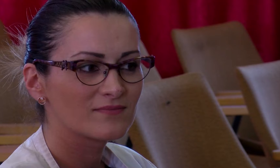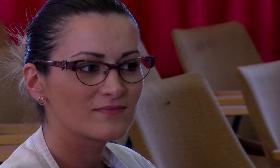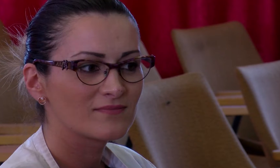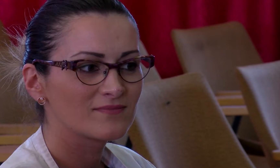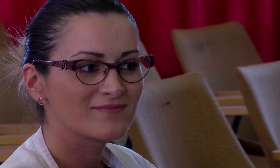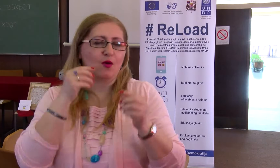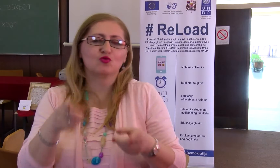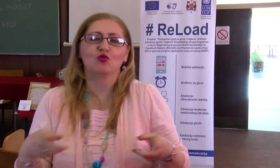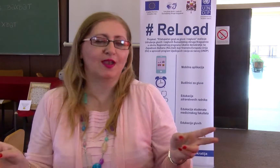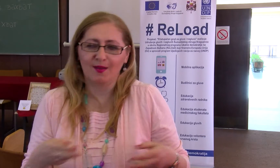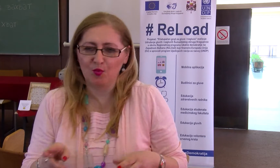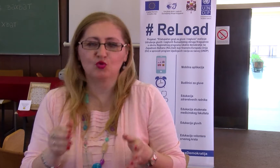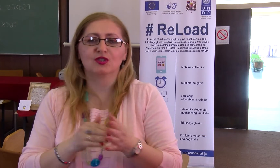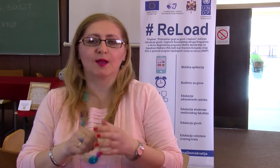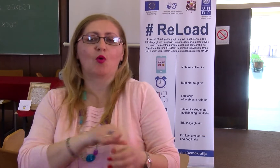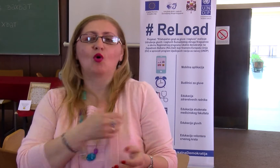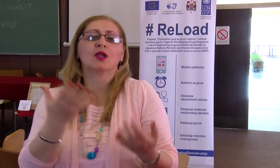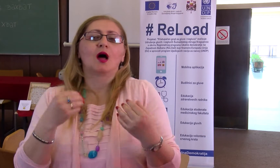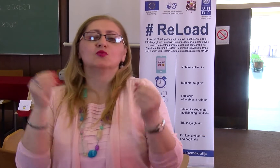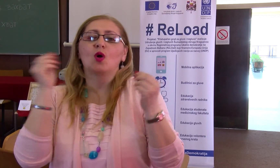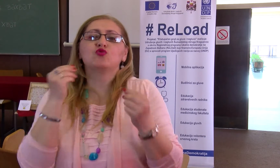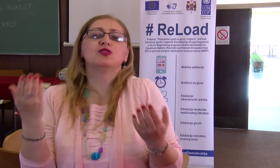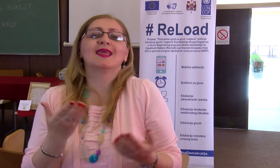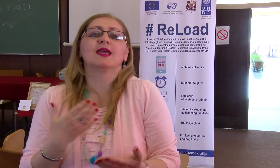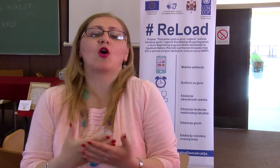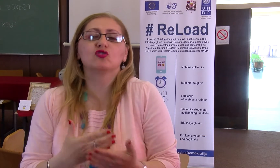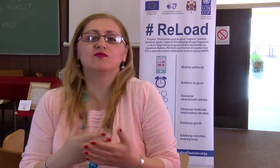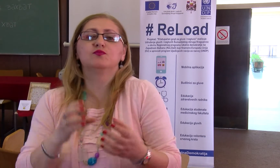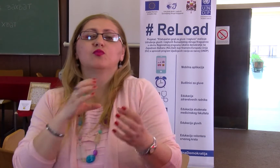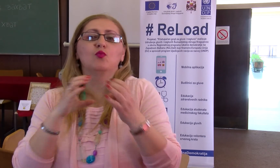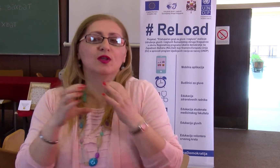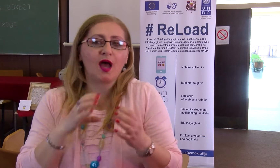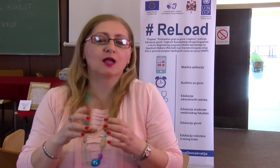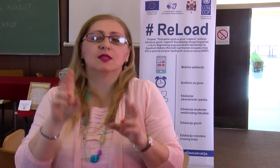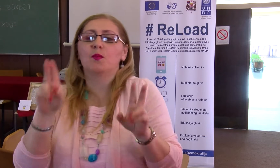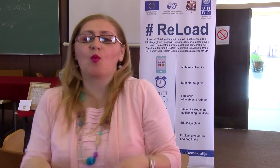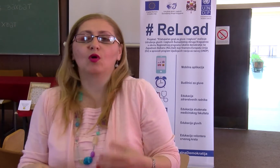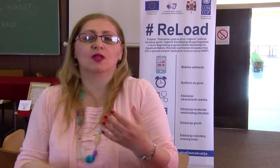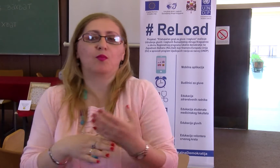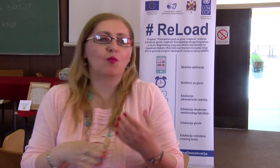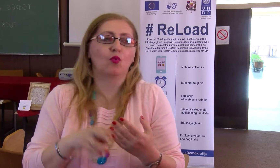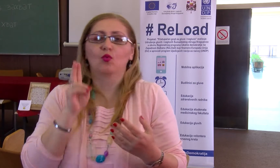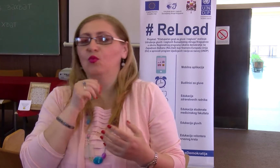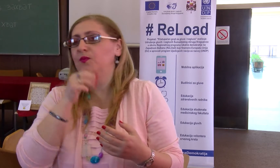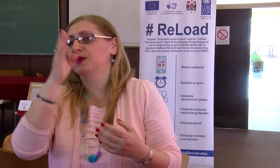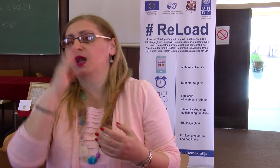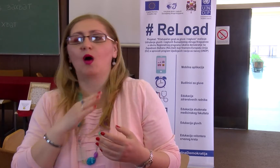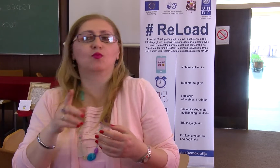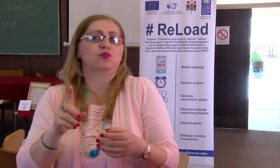zdravstvo. Za to vreme oni nisu prosto mogli da nauče sve, ali neke osnove komunikacije kako bi pomogli gluvim